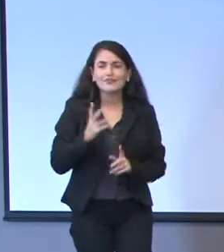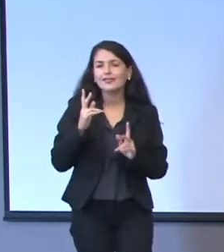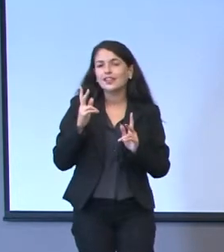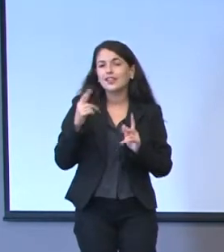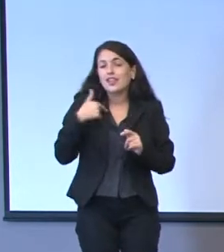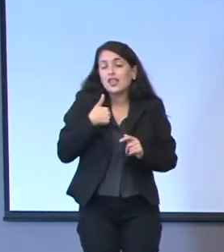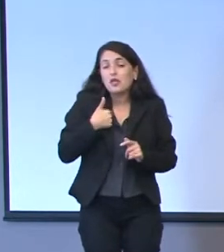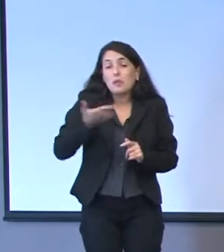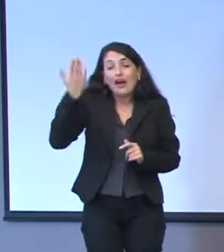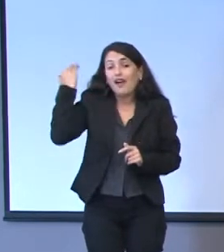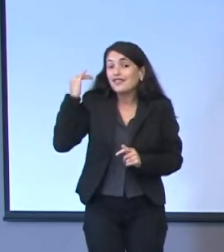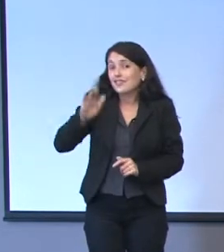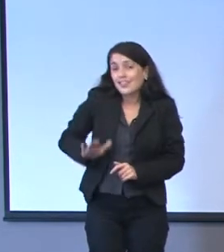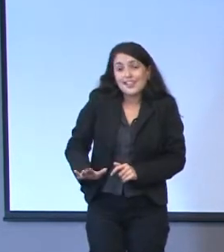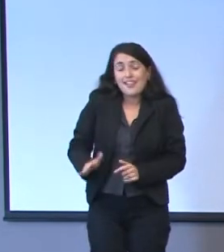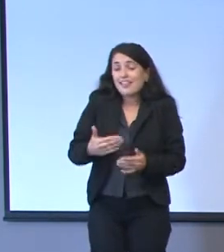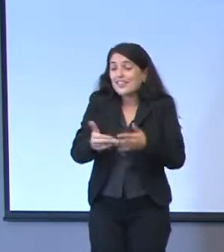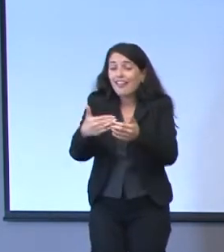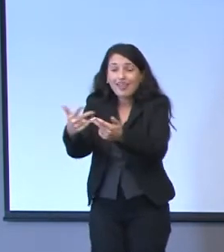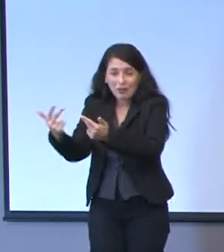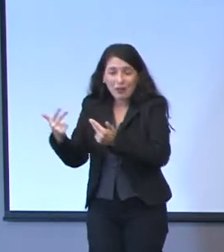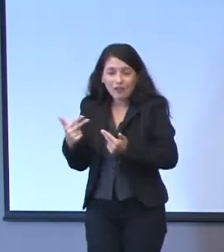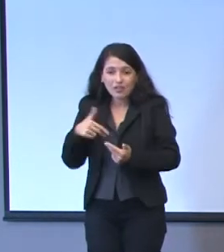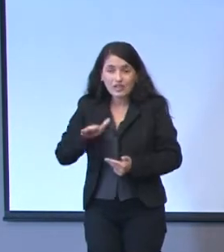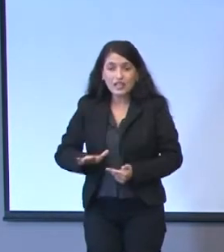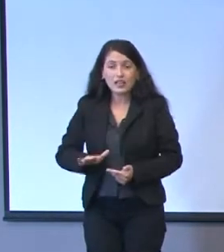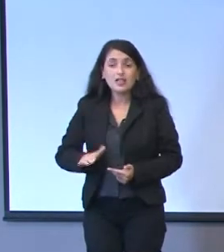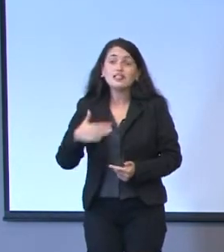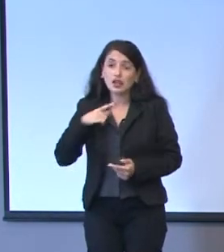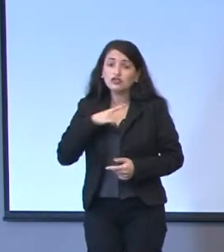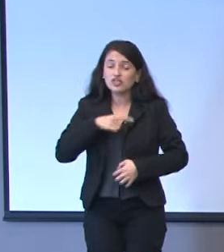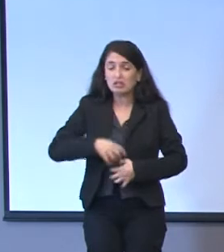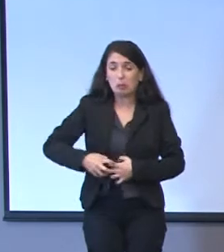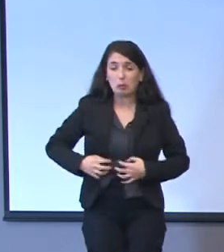criança, gente, como qualquer criança, eu tinha piriri.